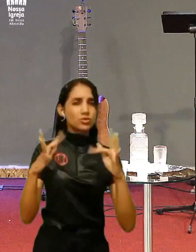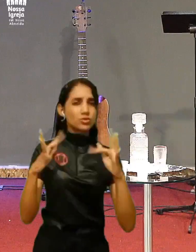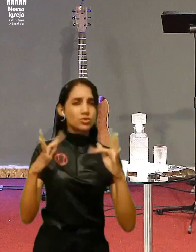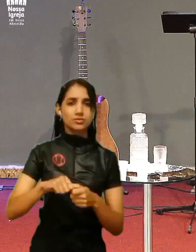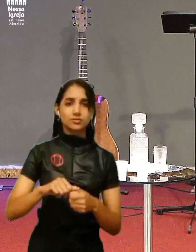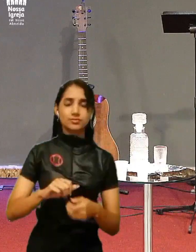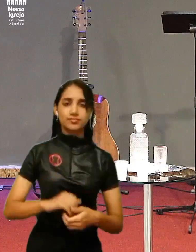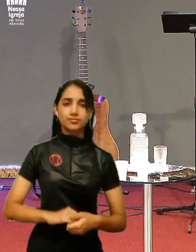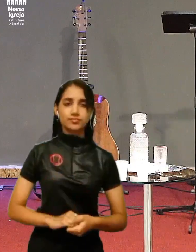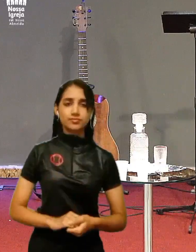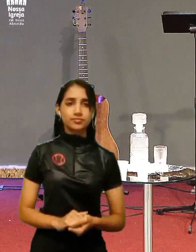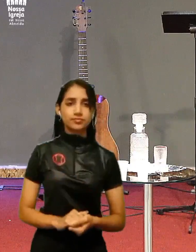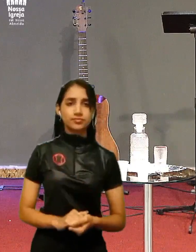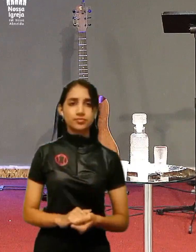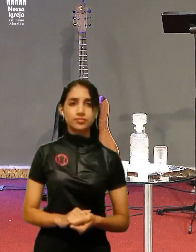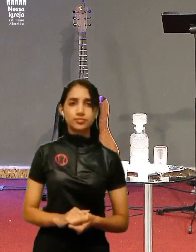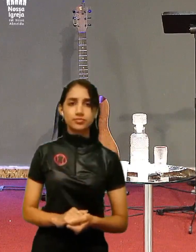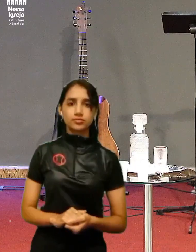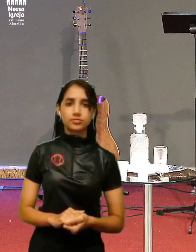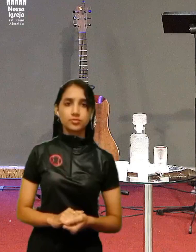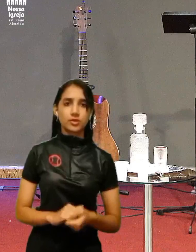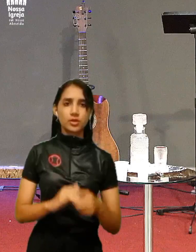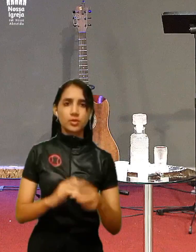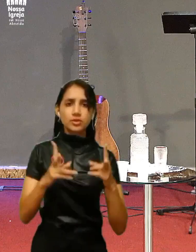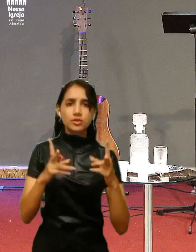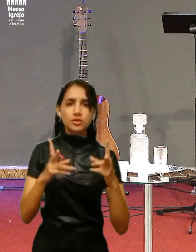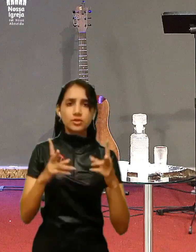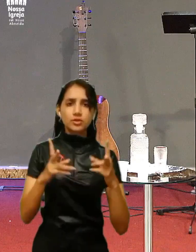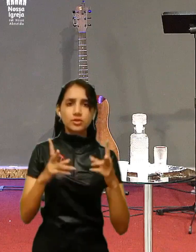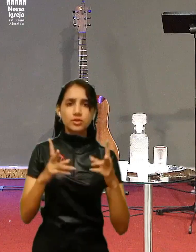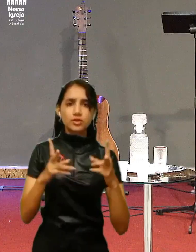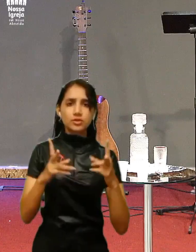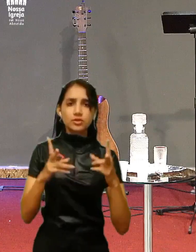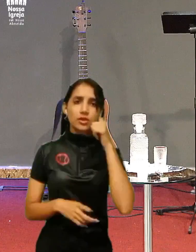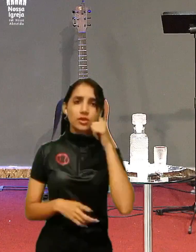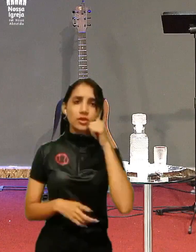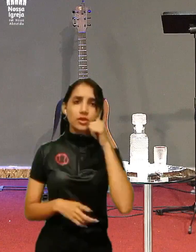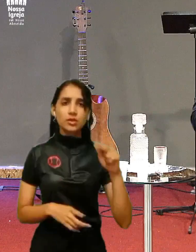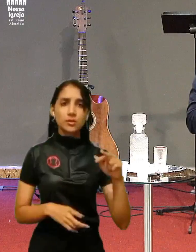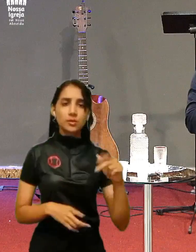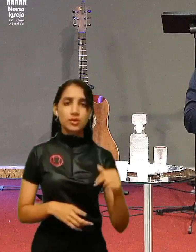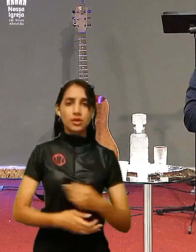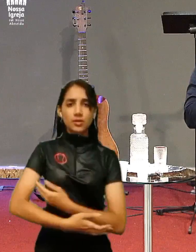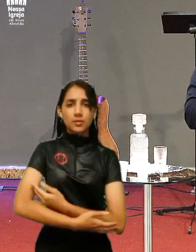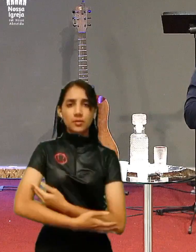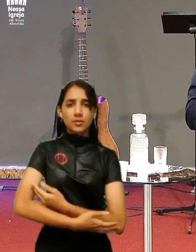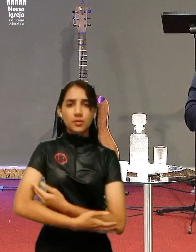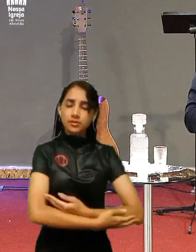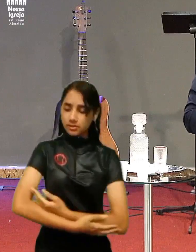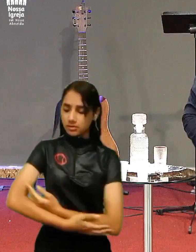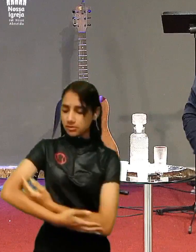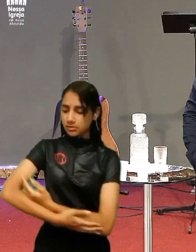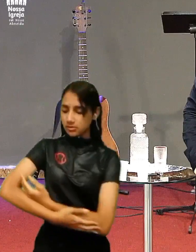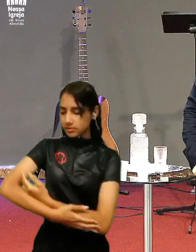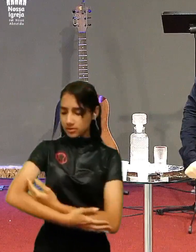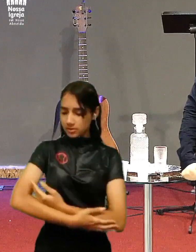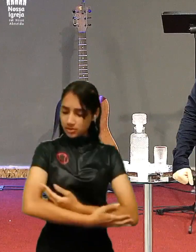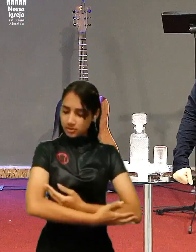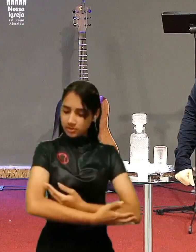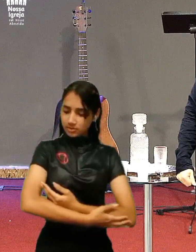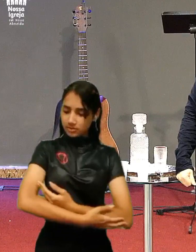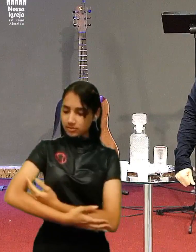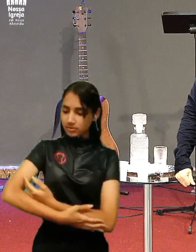pessoas. Eu estou vendo uma irmã pegando ali um bebê com tanto amor no colo, sacudindo ali,